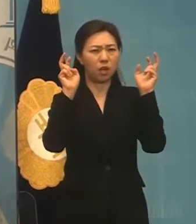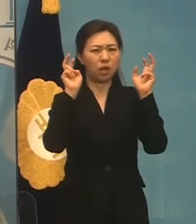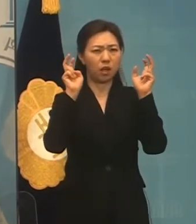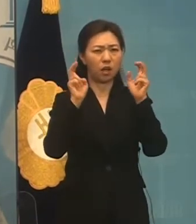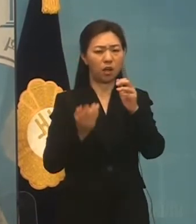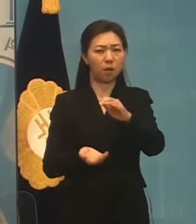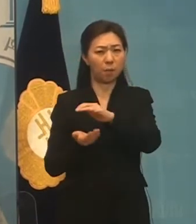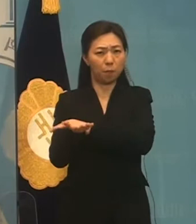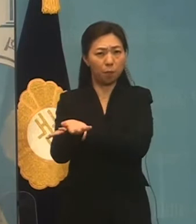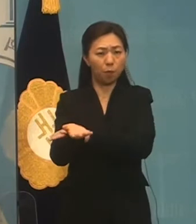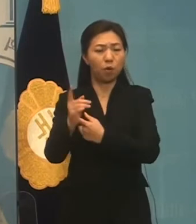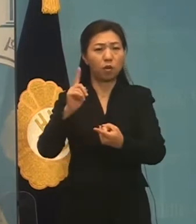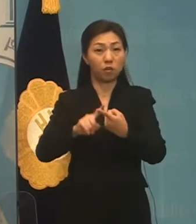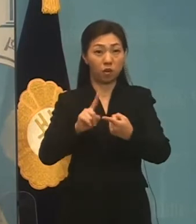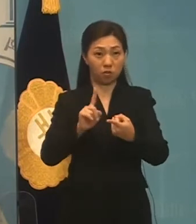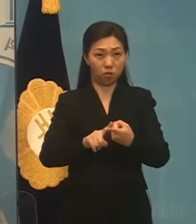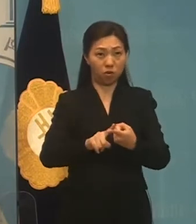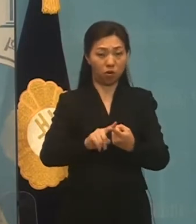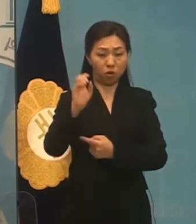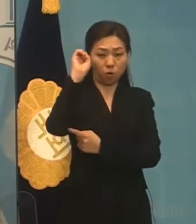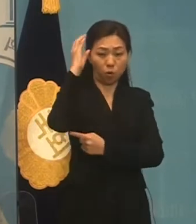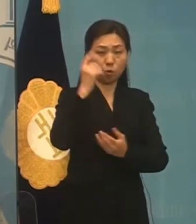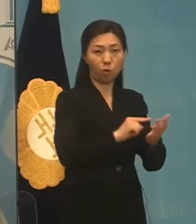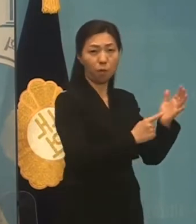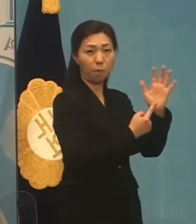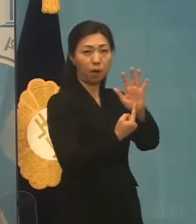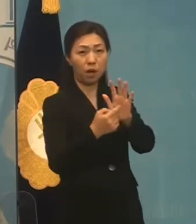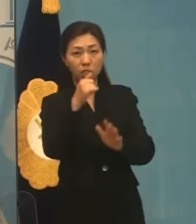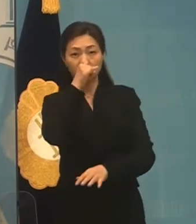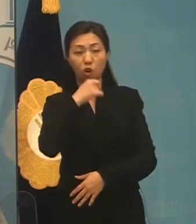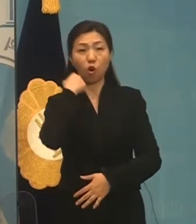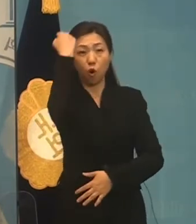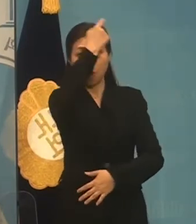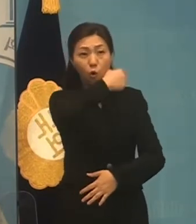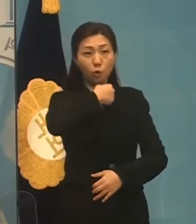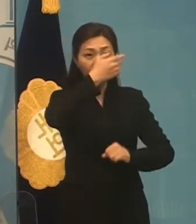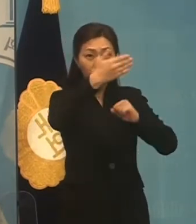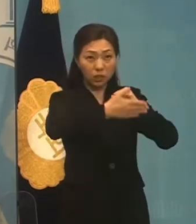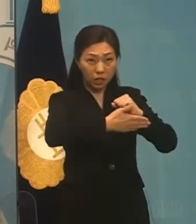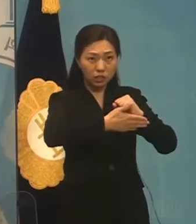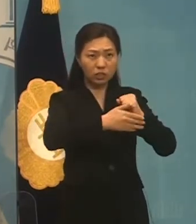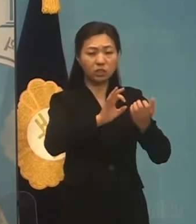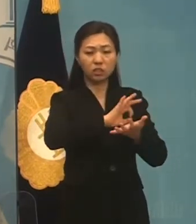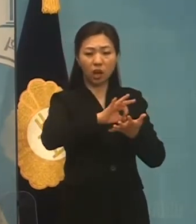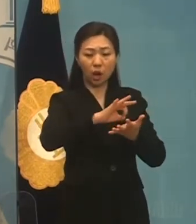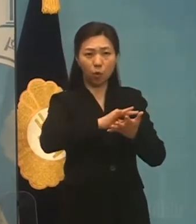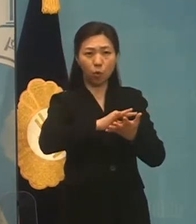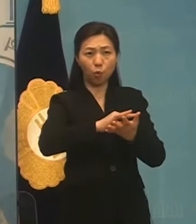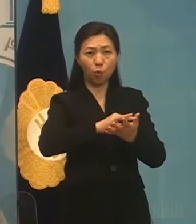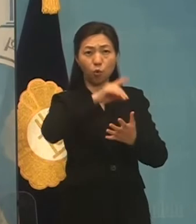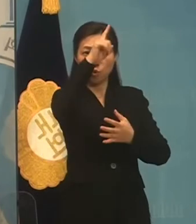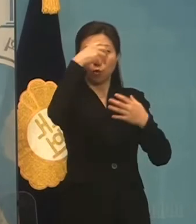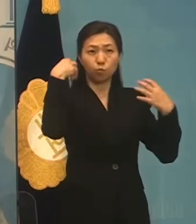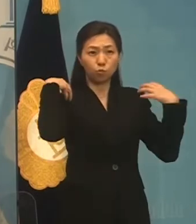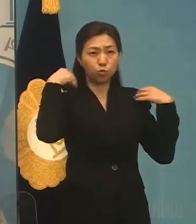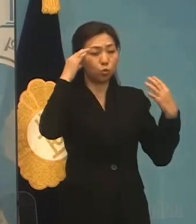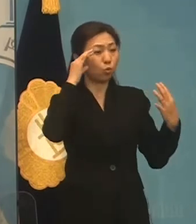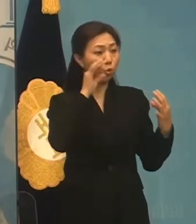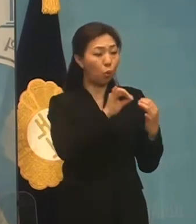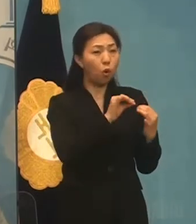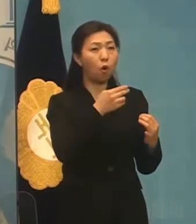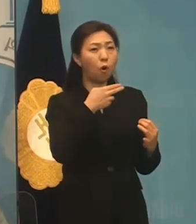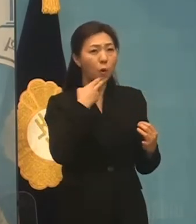통해 보도되었습니다. 심지어 얼굴 사진의 당사자 동의조차 없이 정부가 제공한 상황이라